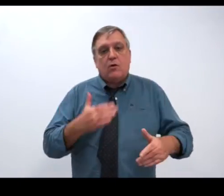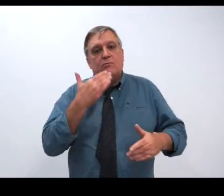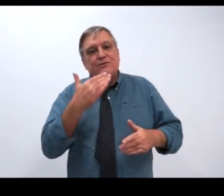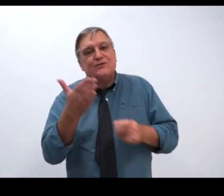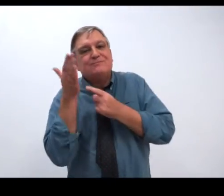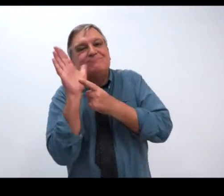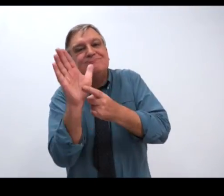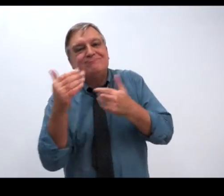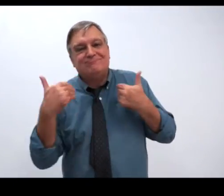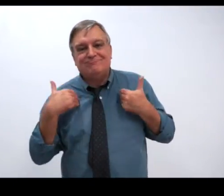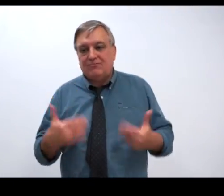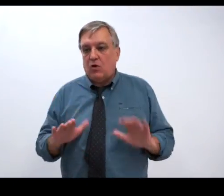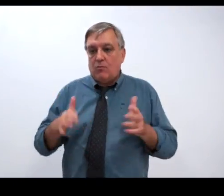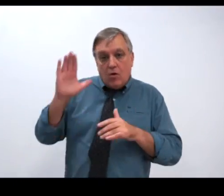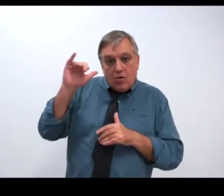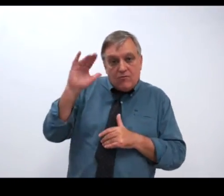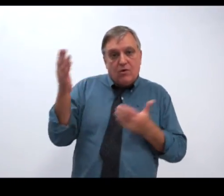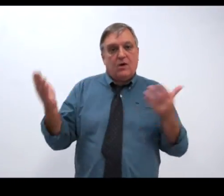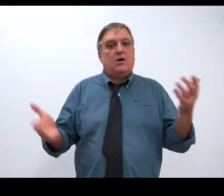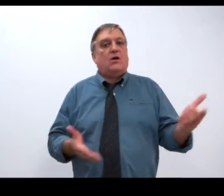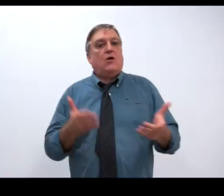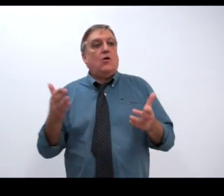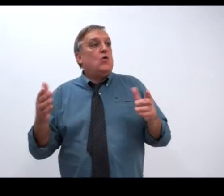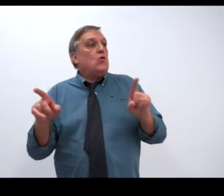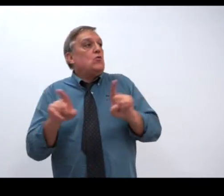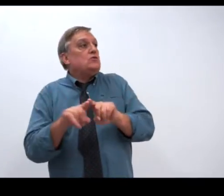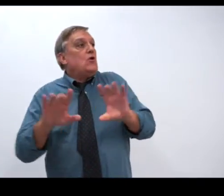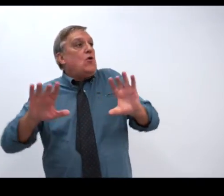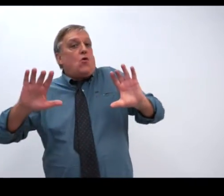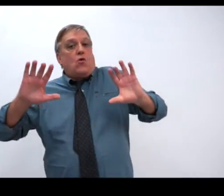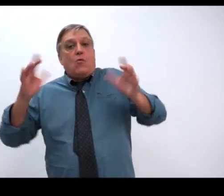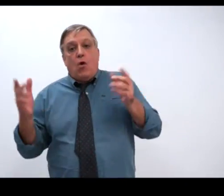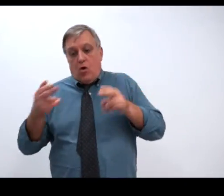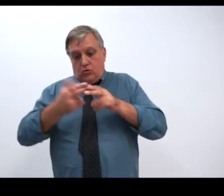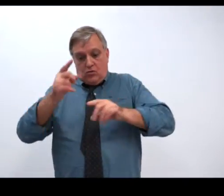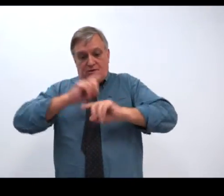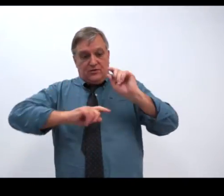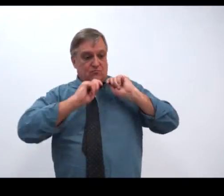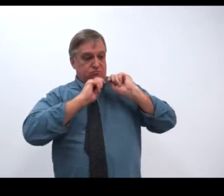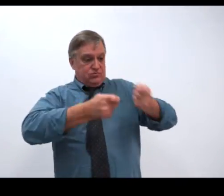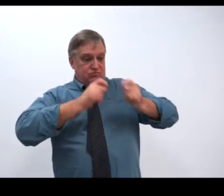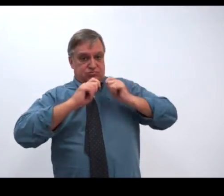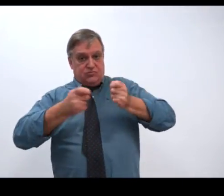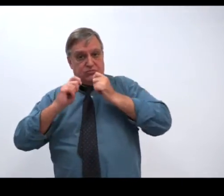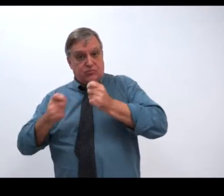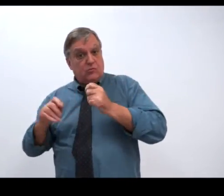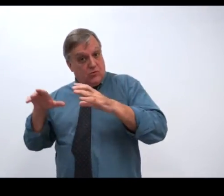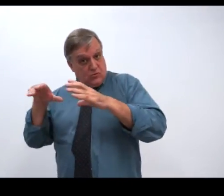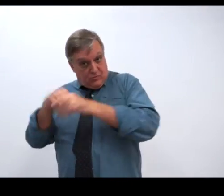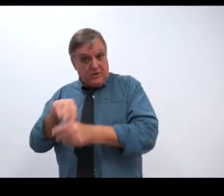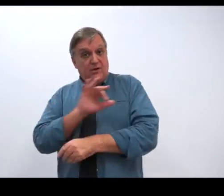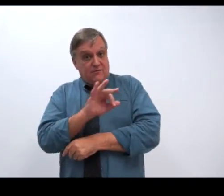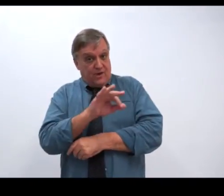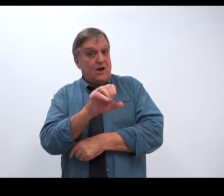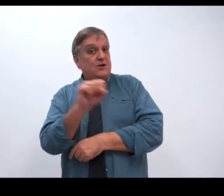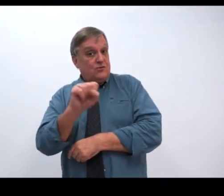comment prendre congé. La façon dont les non-signes sont attribués, notamment au sein d'une même